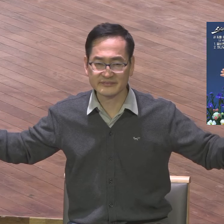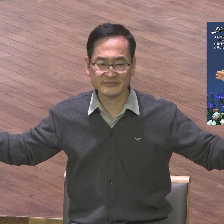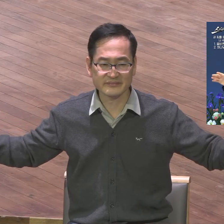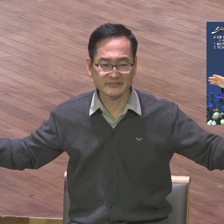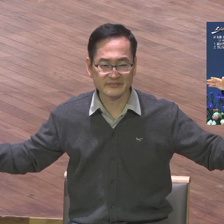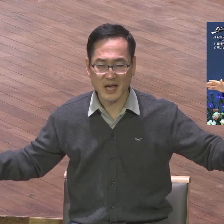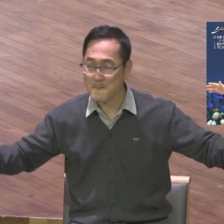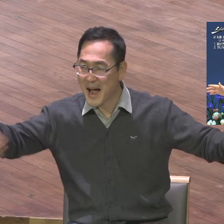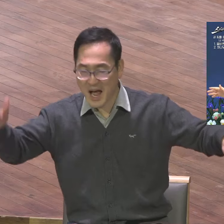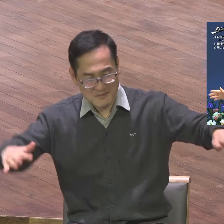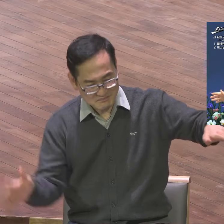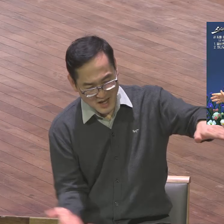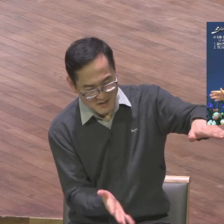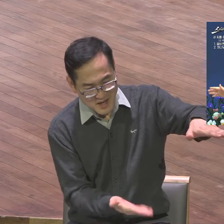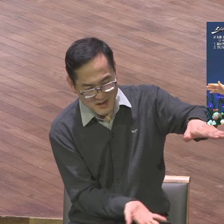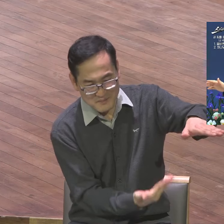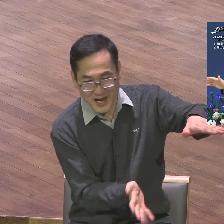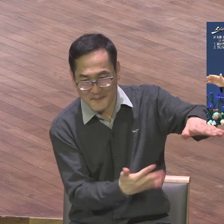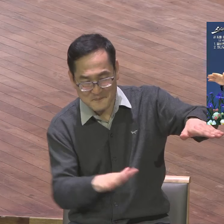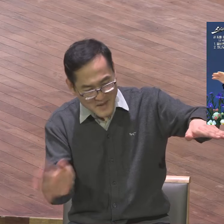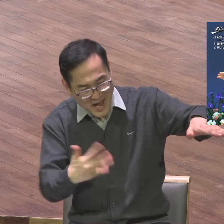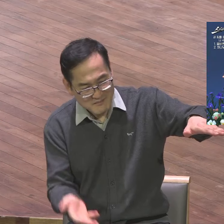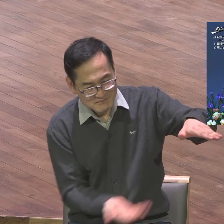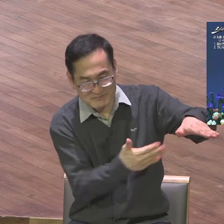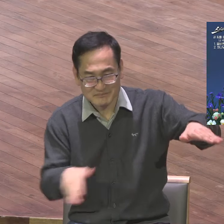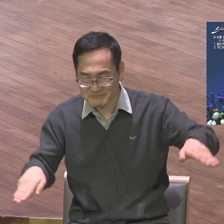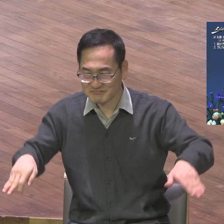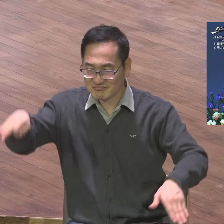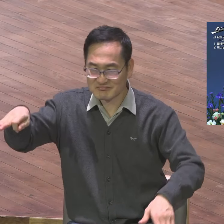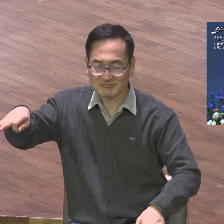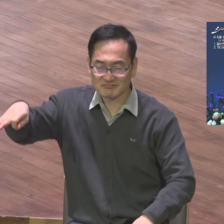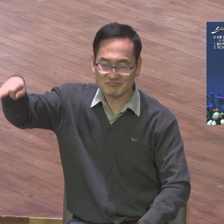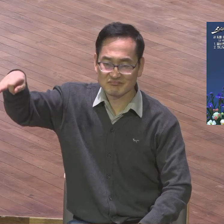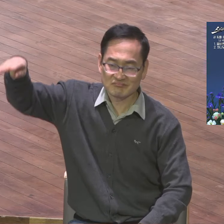탑니다. 기류. 이 공기, 바람, 기류를 다 기류.